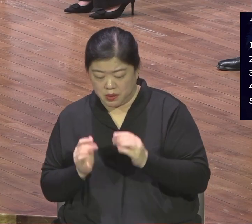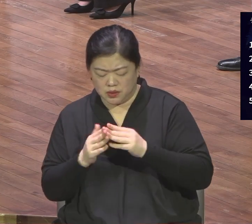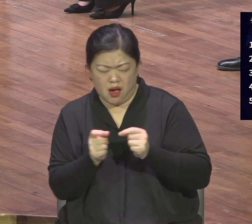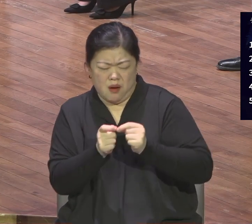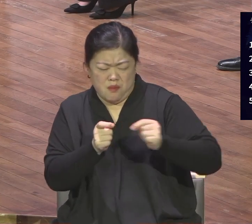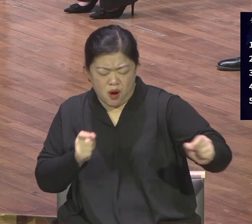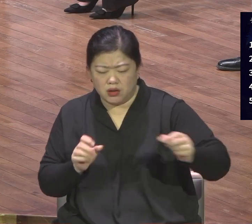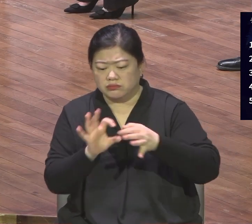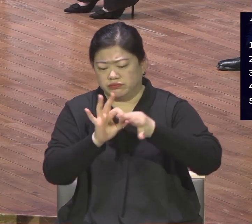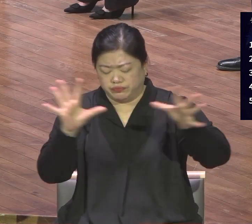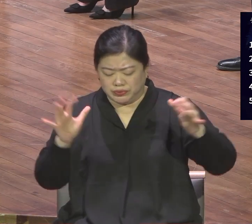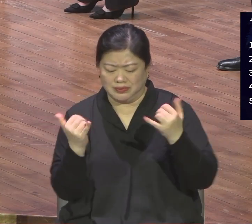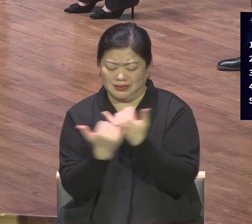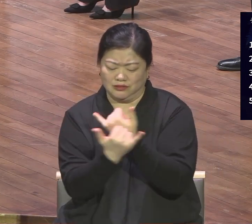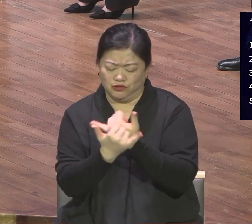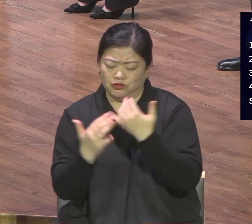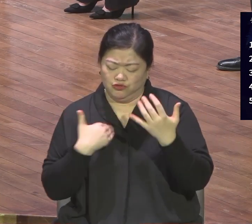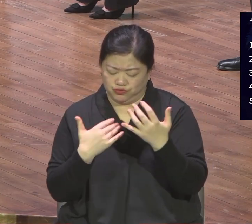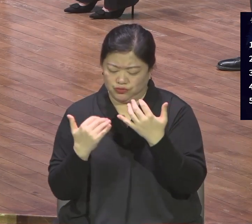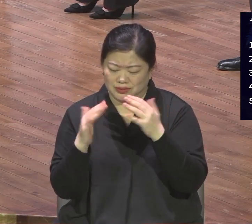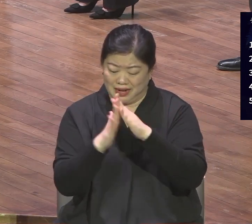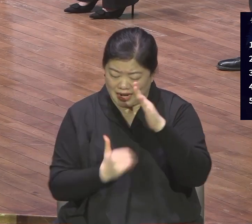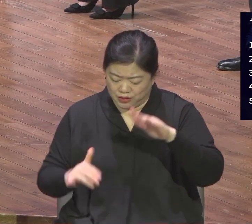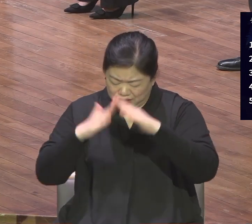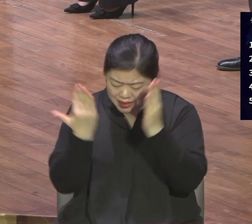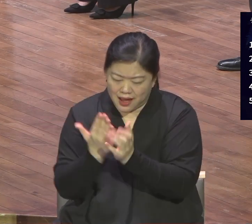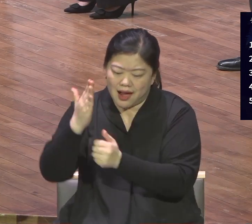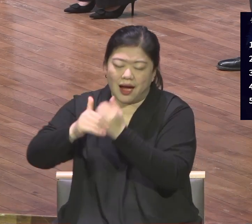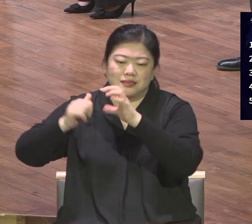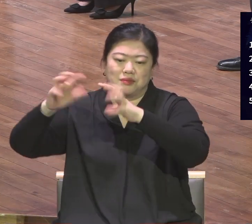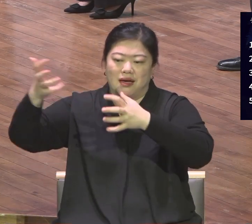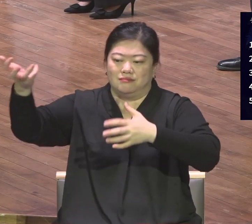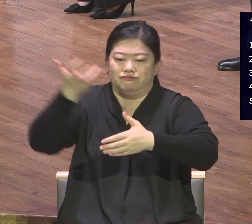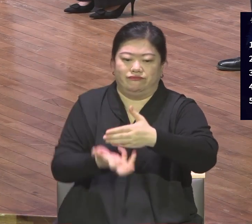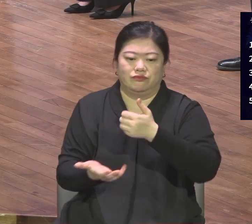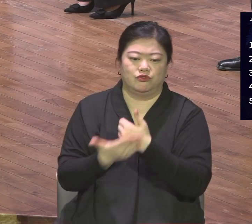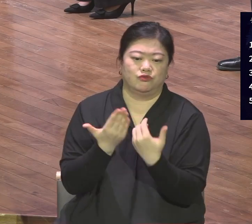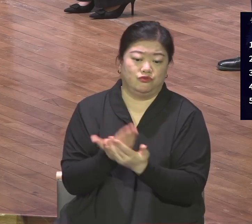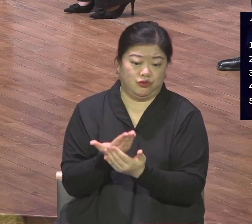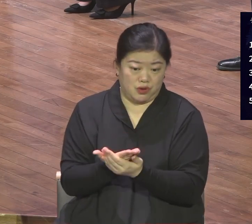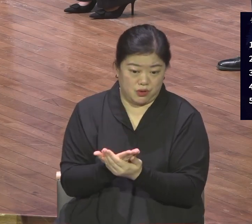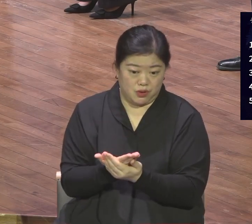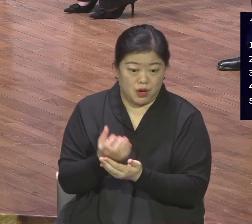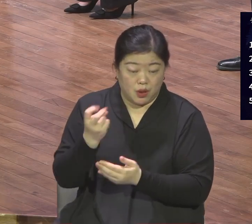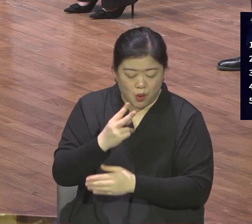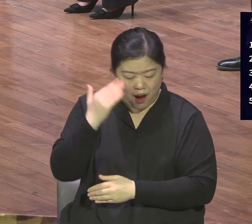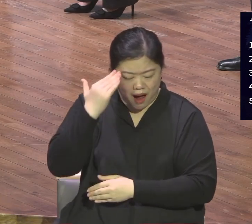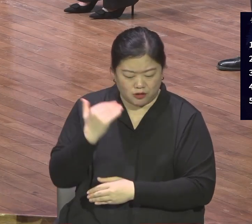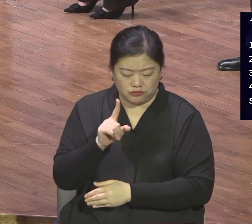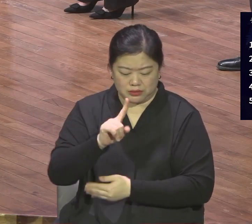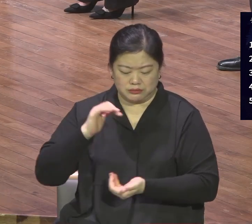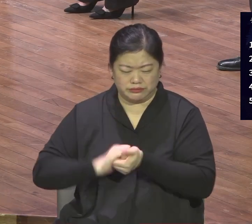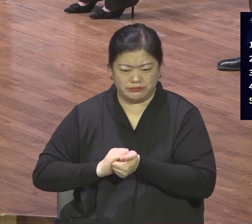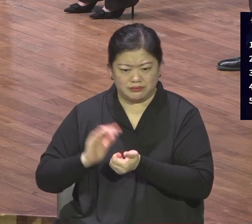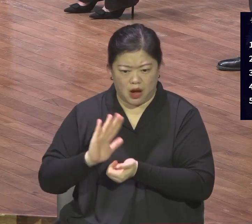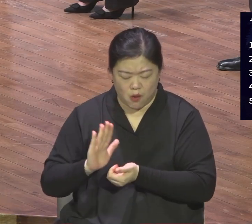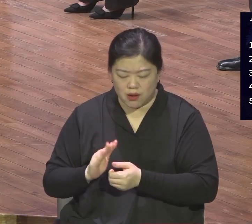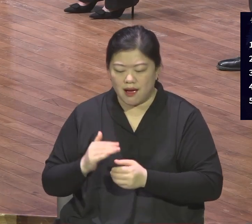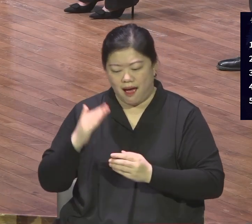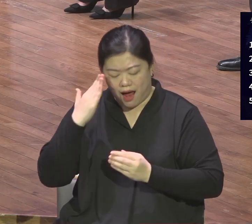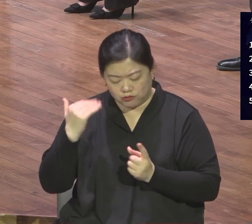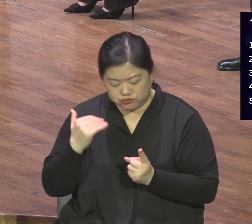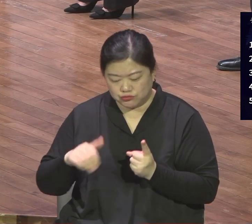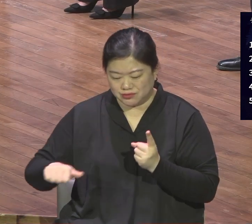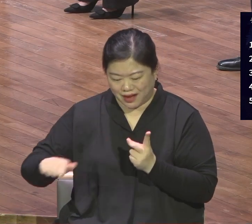하나님의 나라가 임하게 하여 주시옵소서. 하나님의 절대 주권으로 우리 마음의 대륙을 주셨습니다. 모든 대륙이